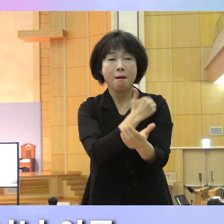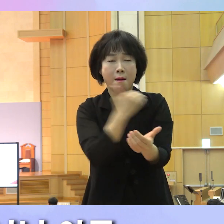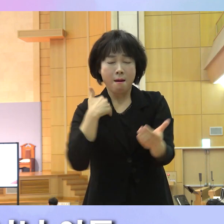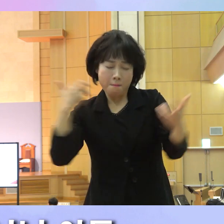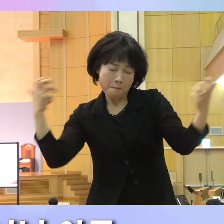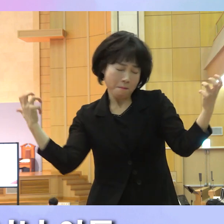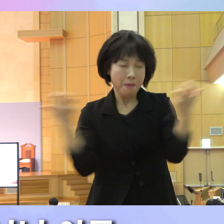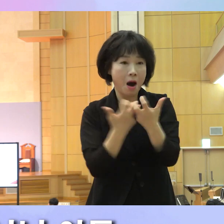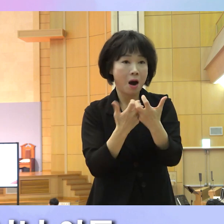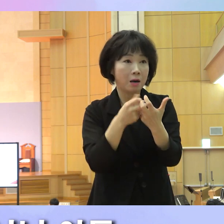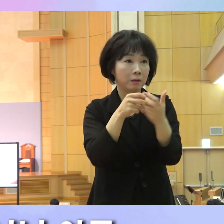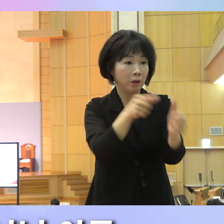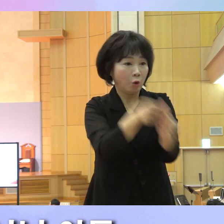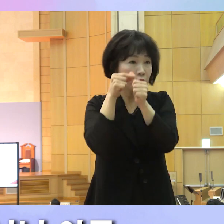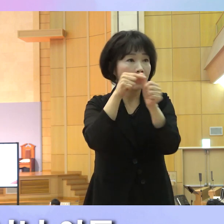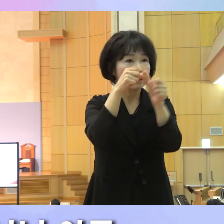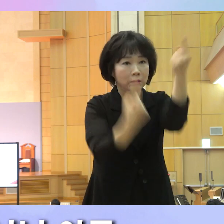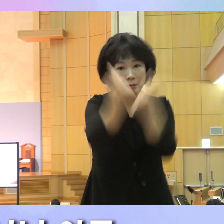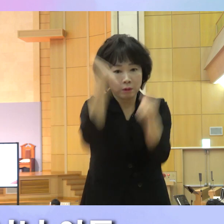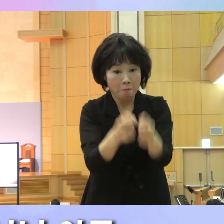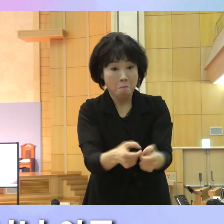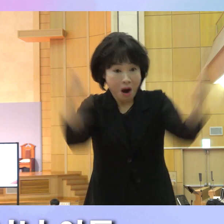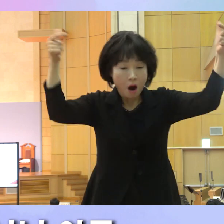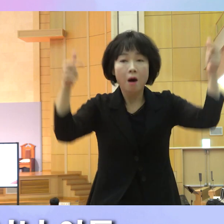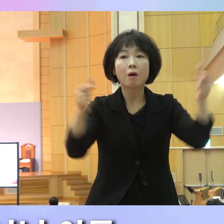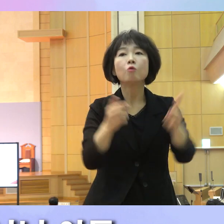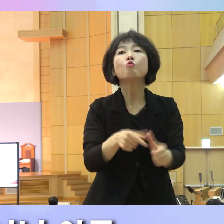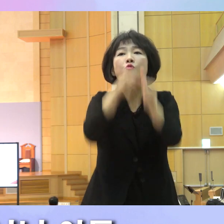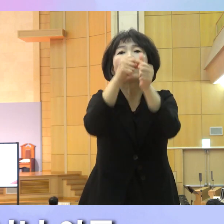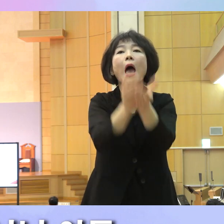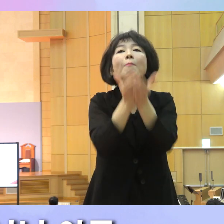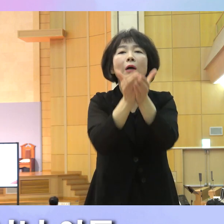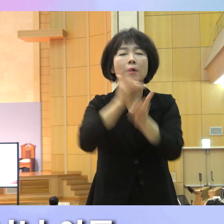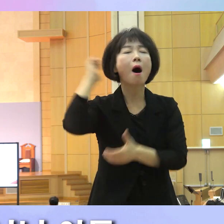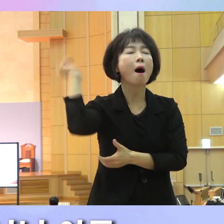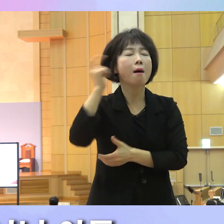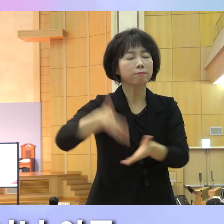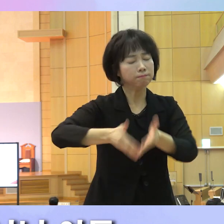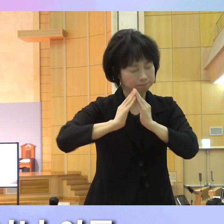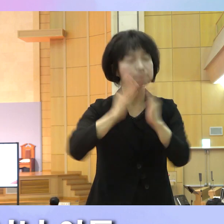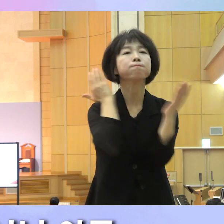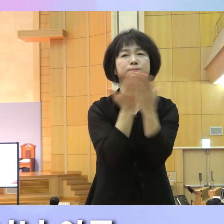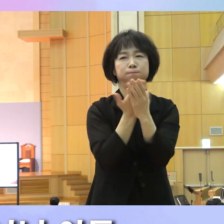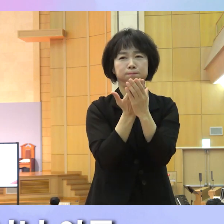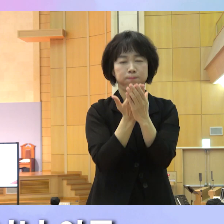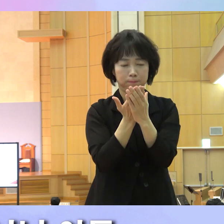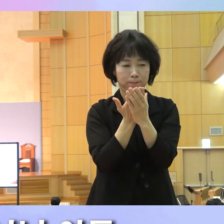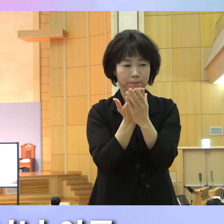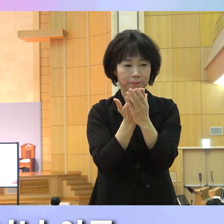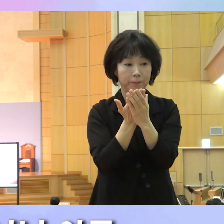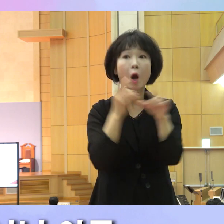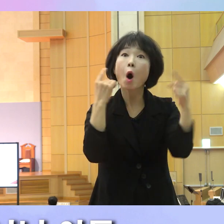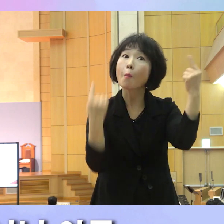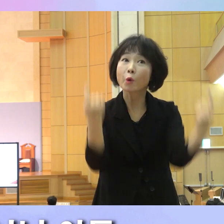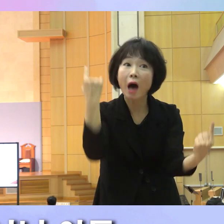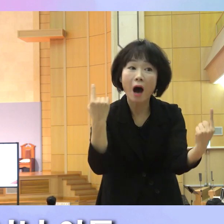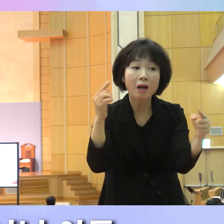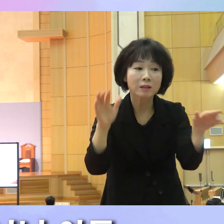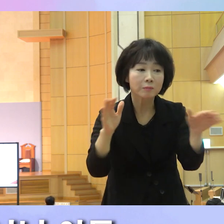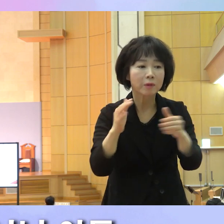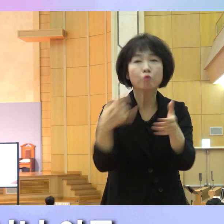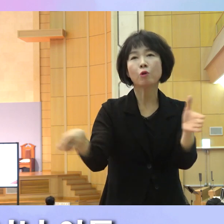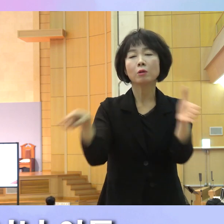넘치게 하사 세계 선교의 본부로서 구원의 방주로서 든든히 서가기를 원하옵나이다. 무엇보다도 하나님, 이를